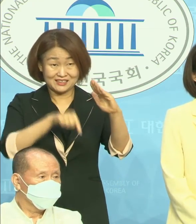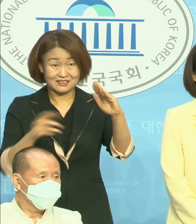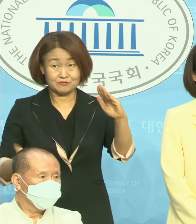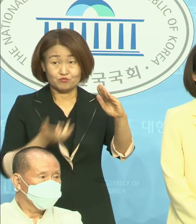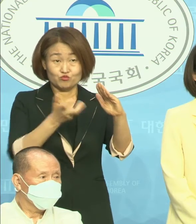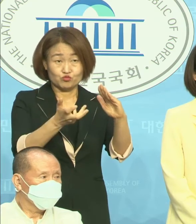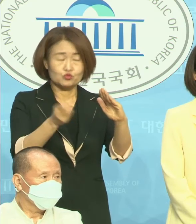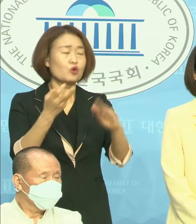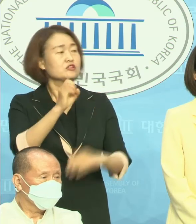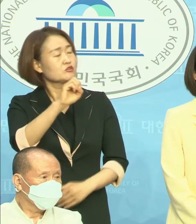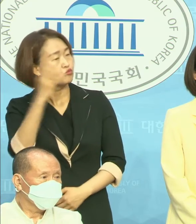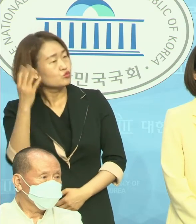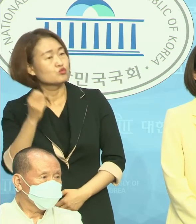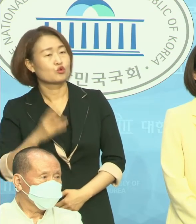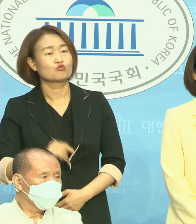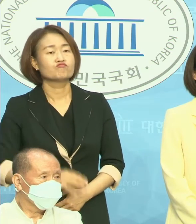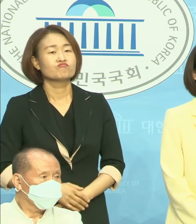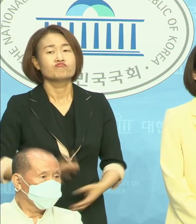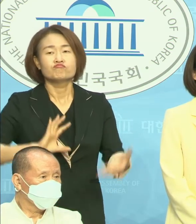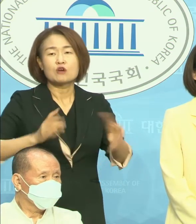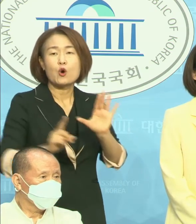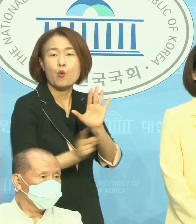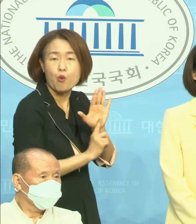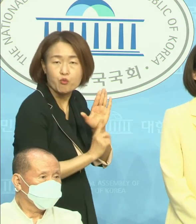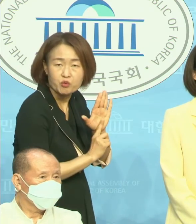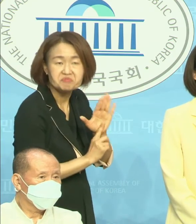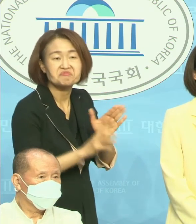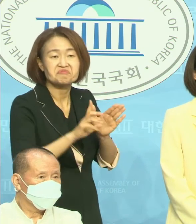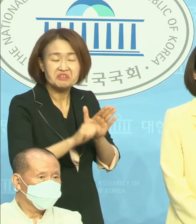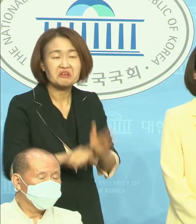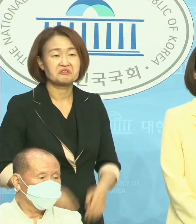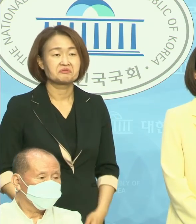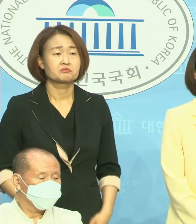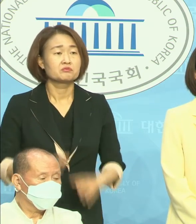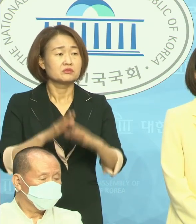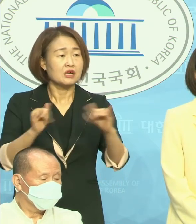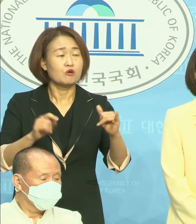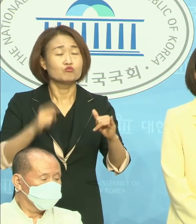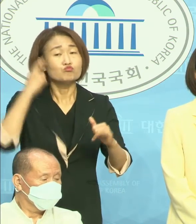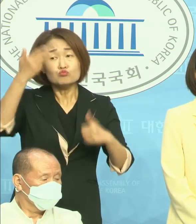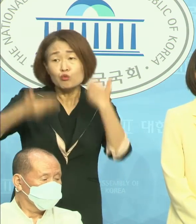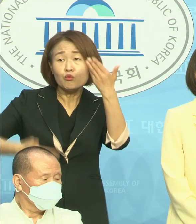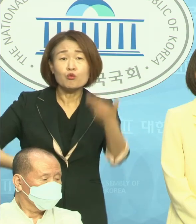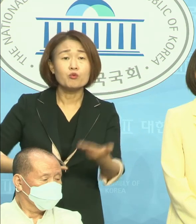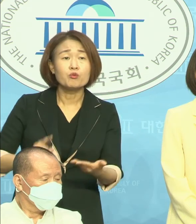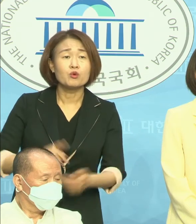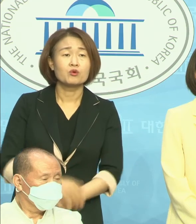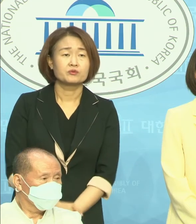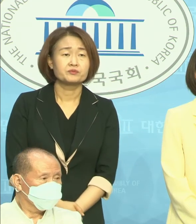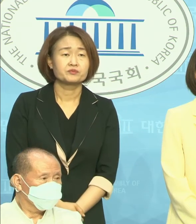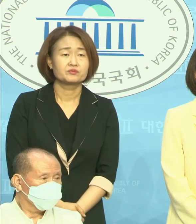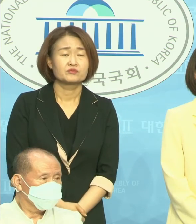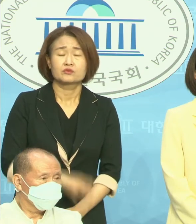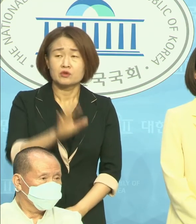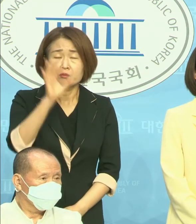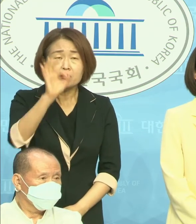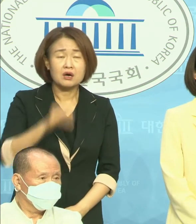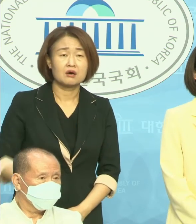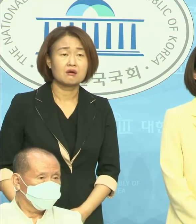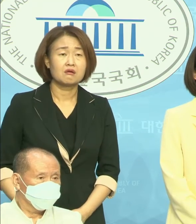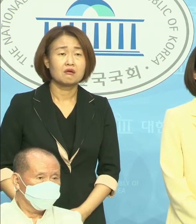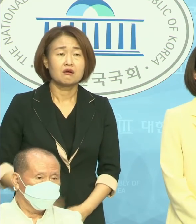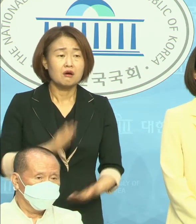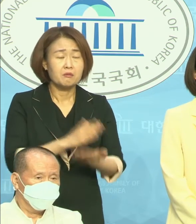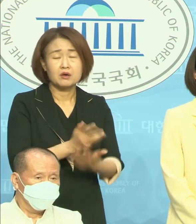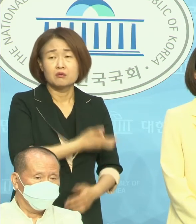기자들 국가 홍보 영상 촬영 때 그 때마다 그 분들이 질문하는 것은 좀 주택의 나서 뭐가